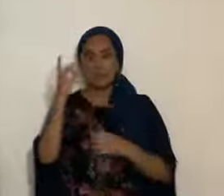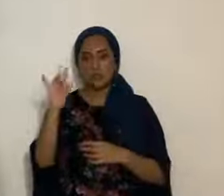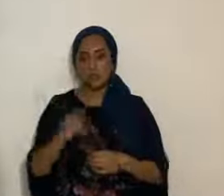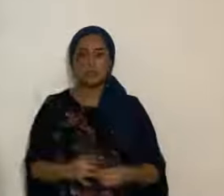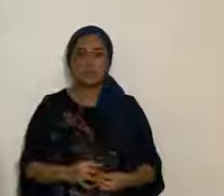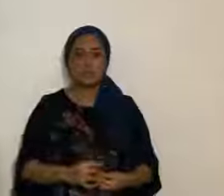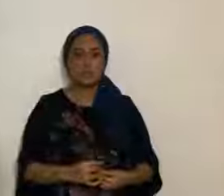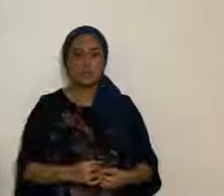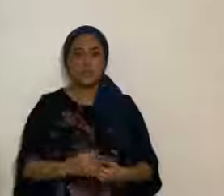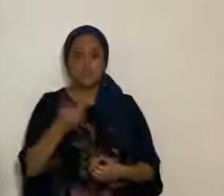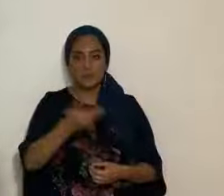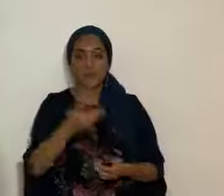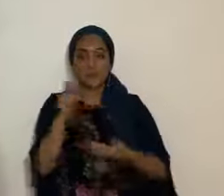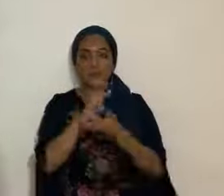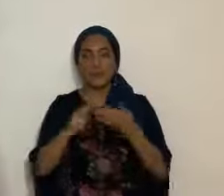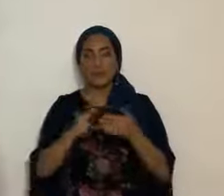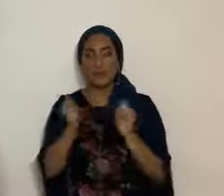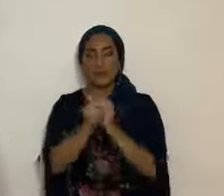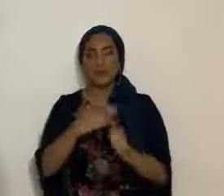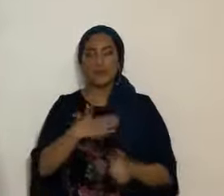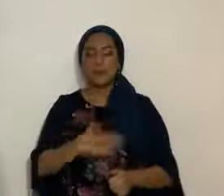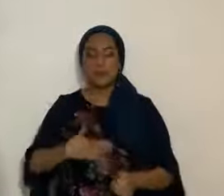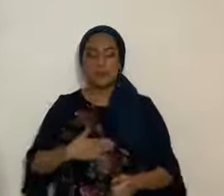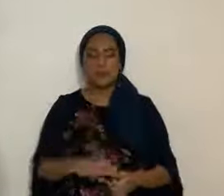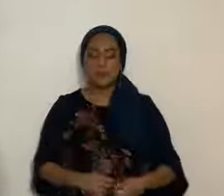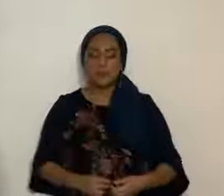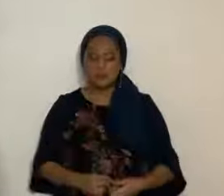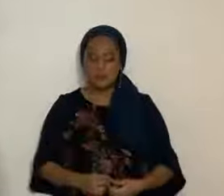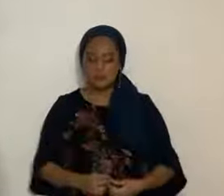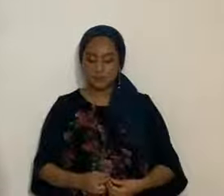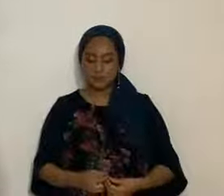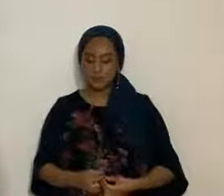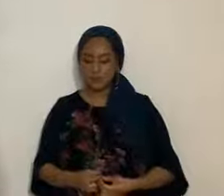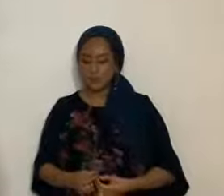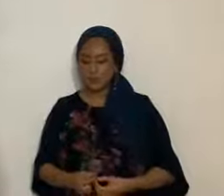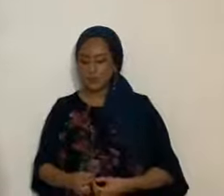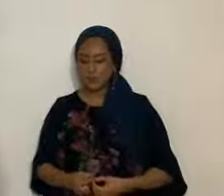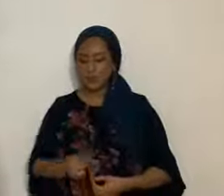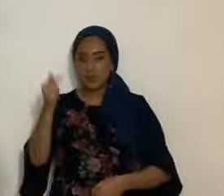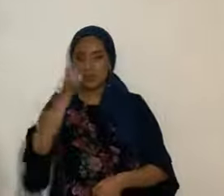voy a invitar, por favor, que vayan conmigo. Génesis 37,